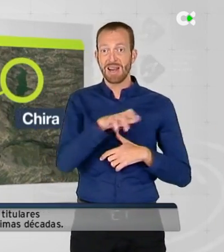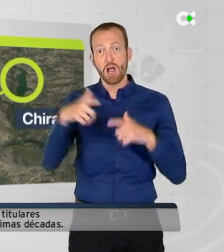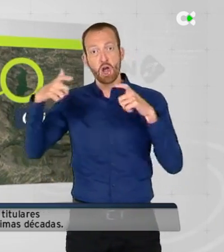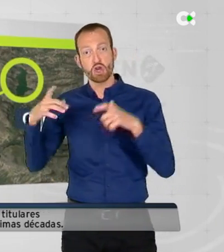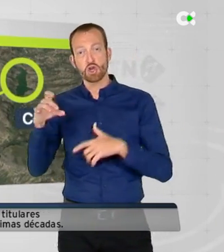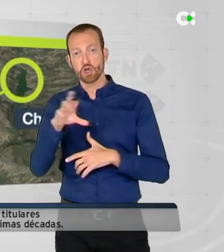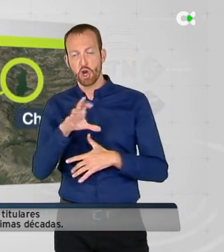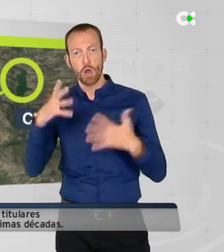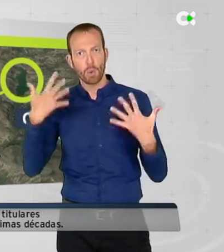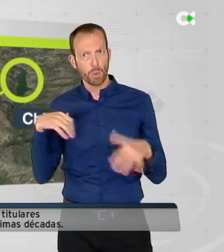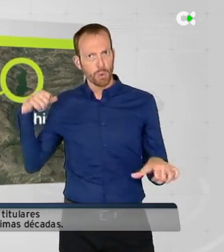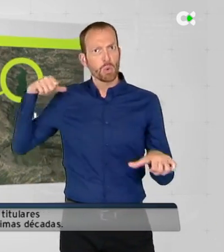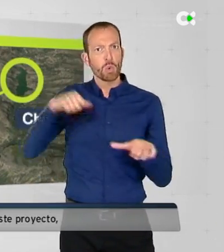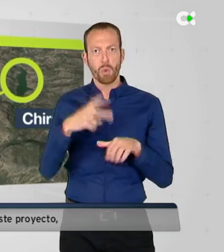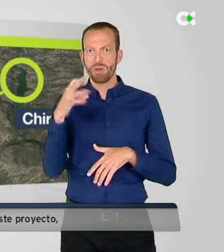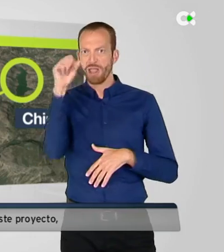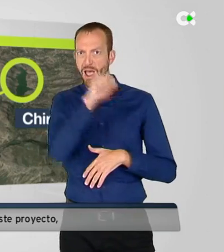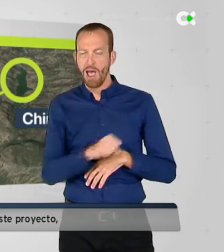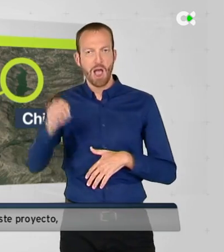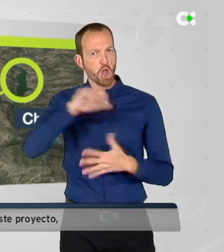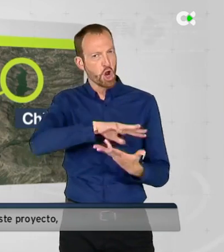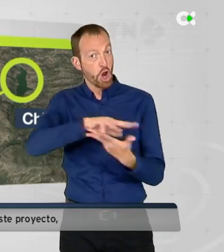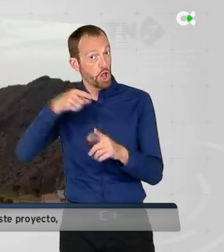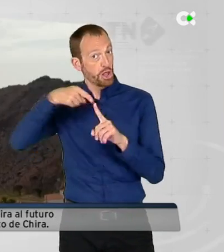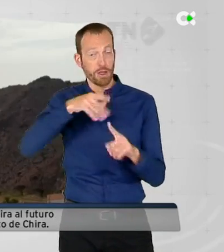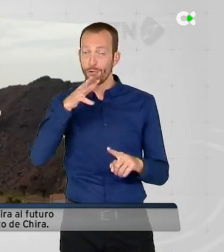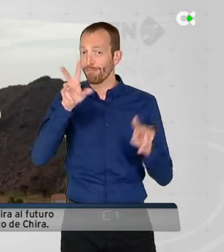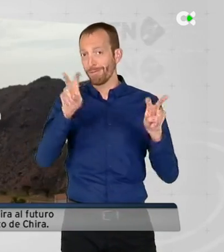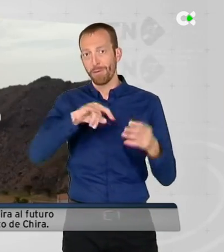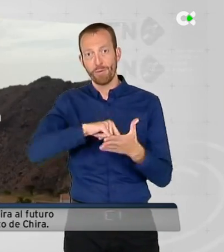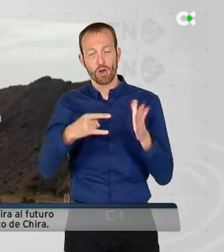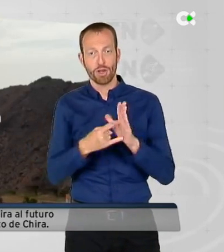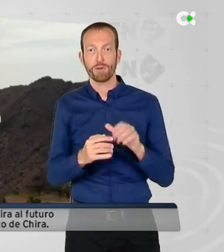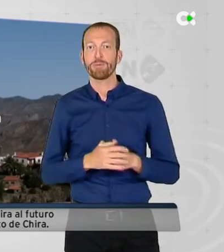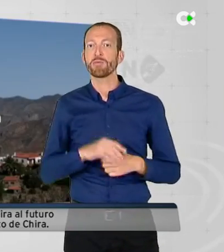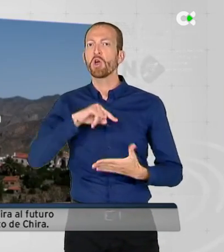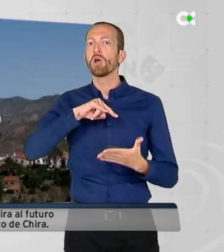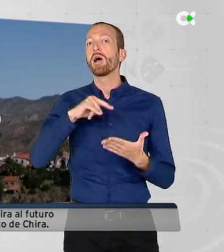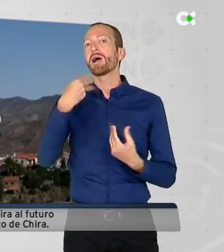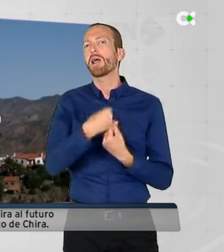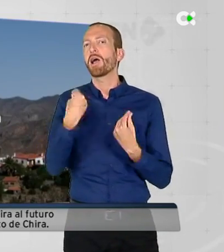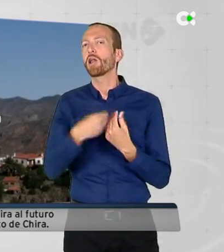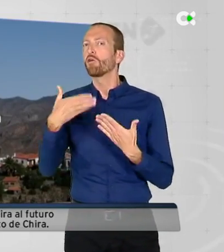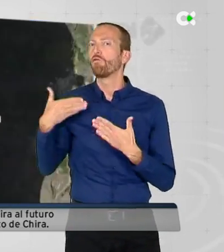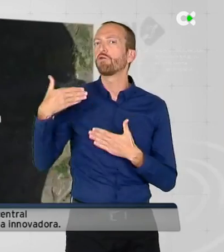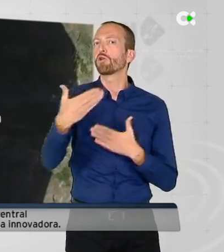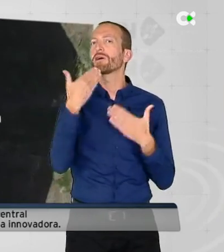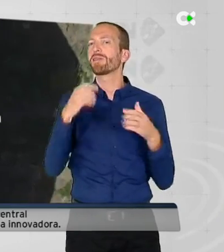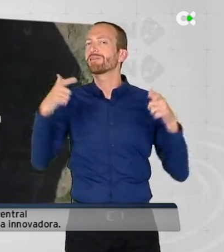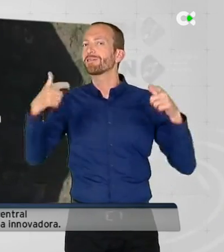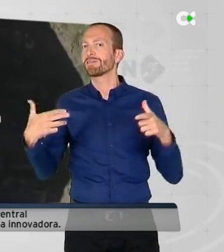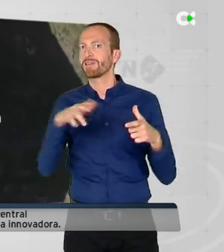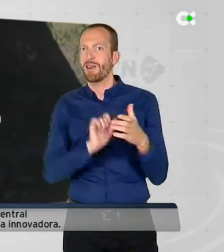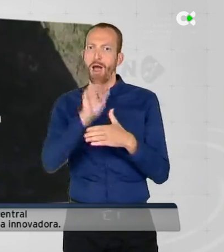titulares en las dos últimas décadas. El motivo, este proyecto. Gran Canaria mira el futuro con el Salto de Chira, una